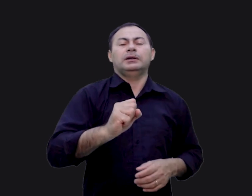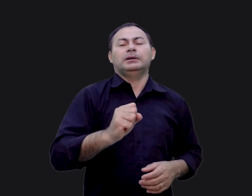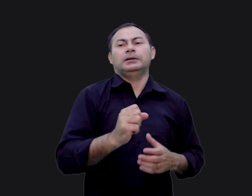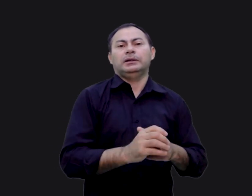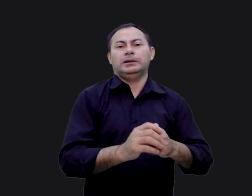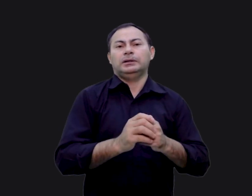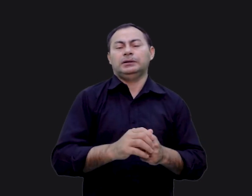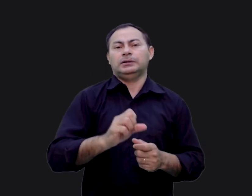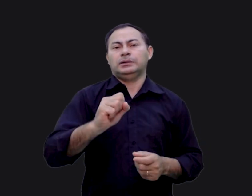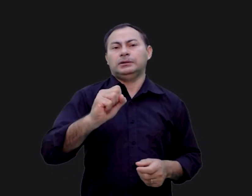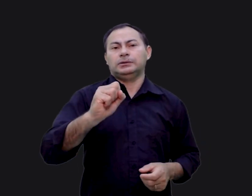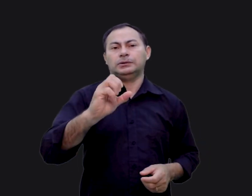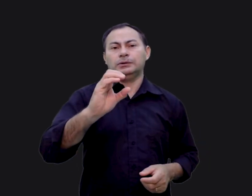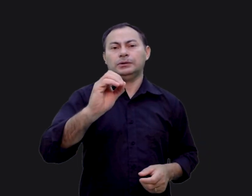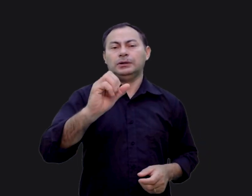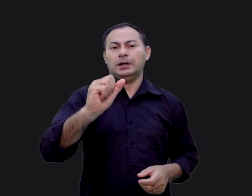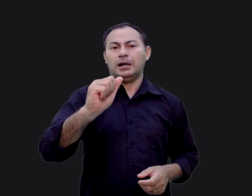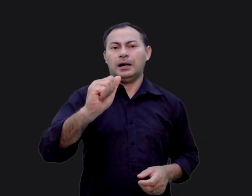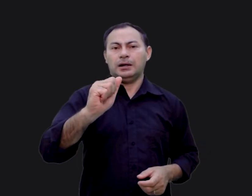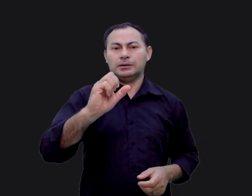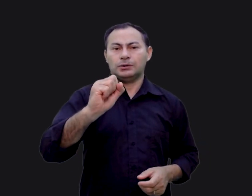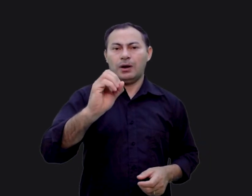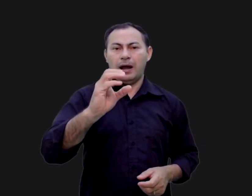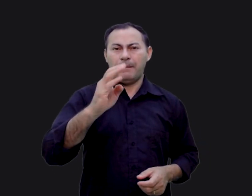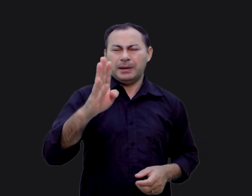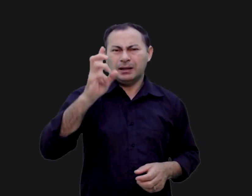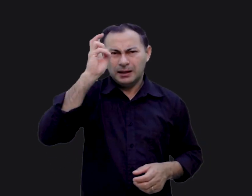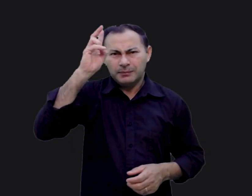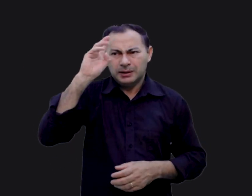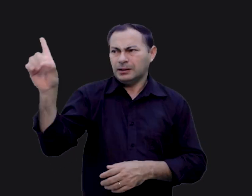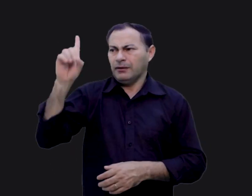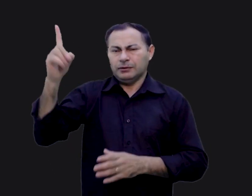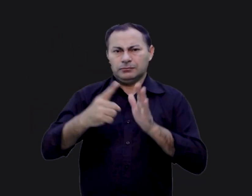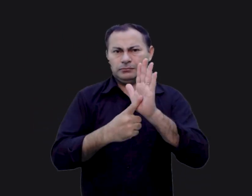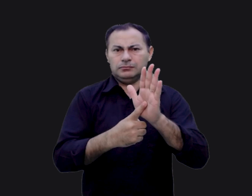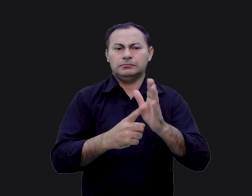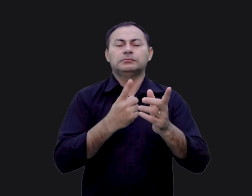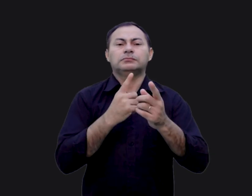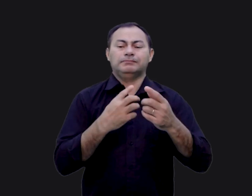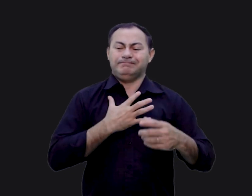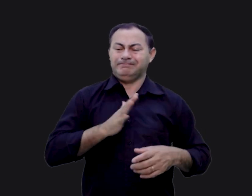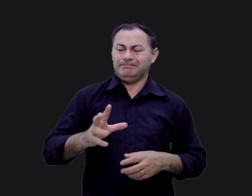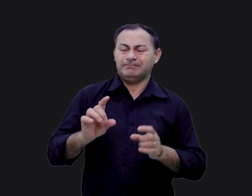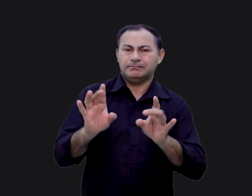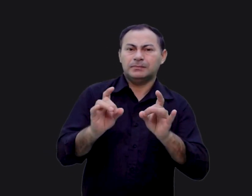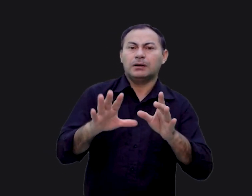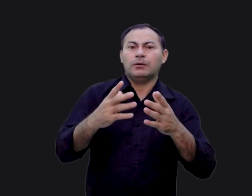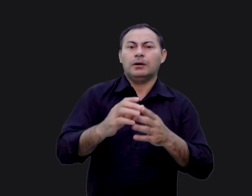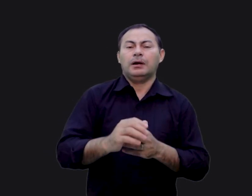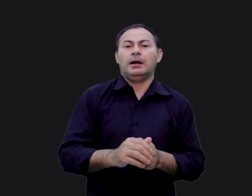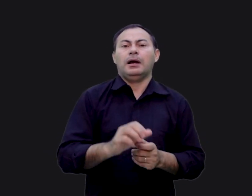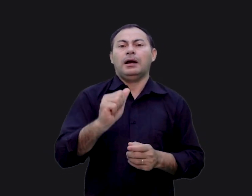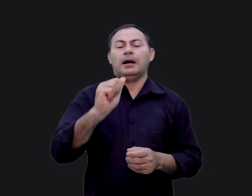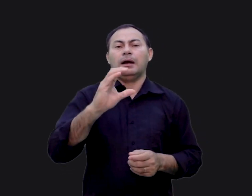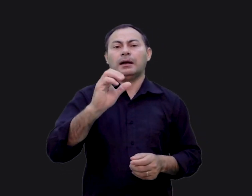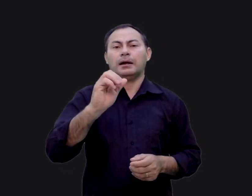meus generais Abner e Amassa. Davi disse, você se lembra que Davi demonstrou seu desagrado, especialmente quando Abner foi